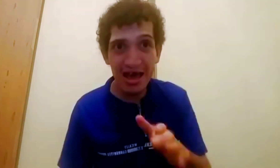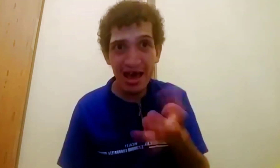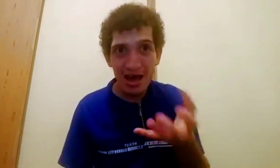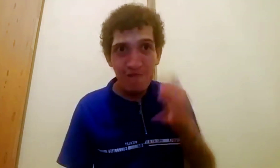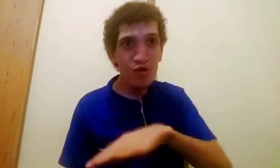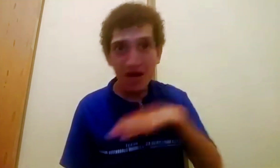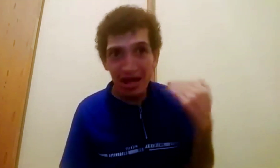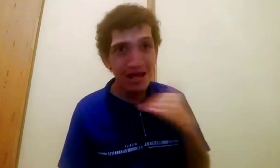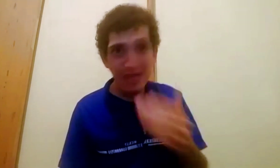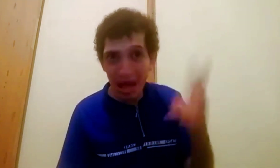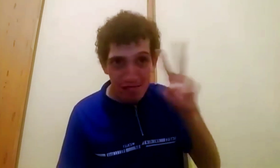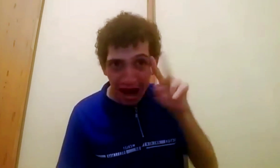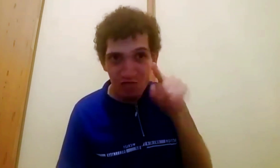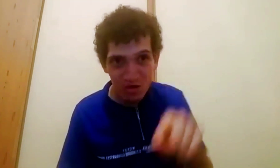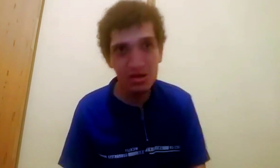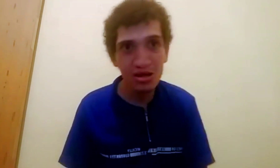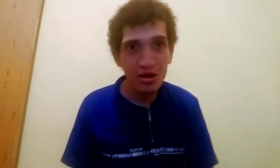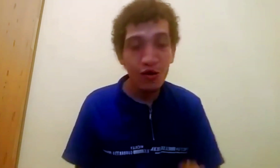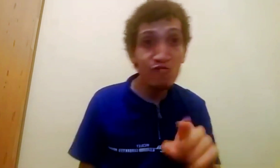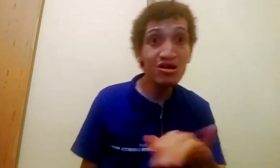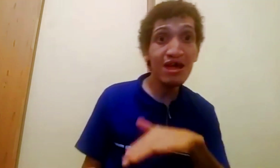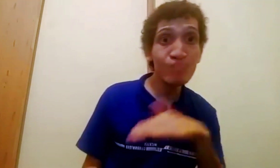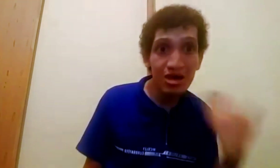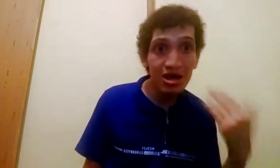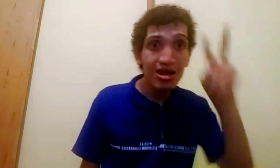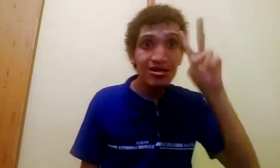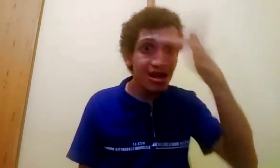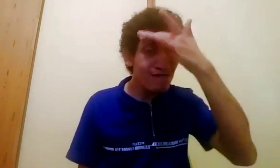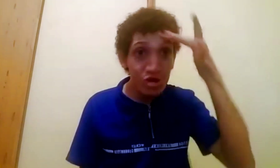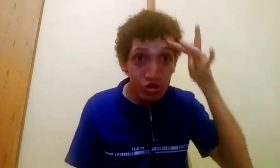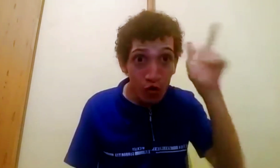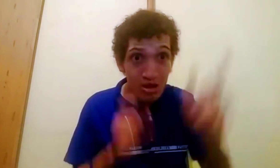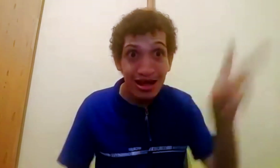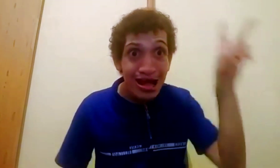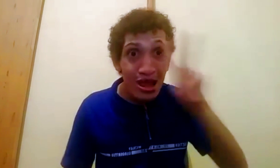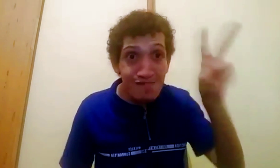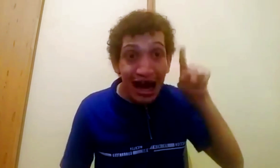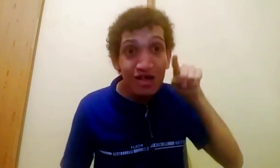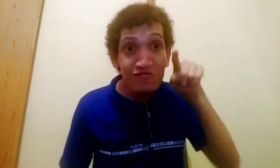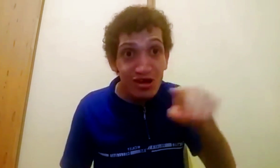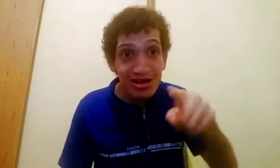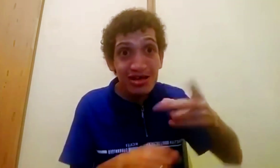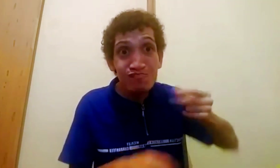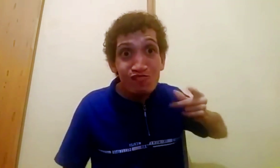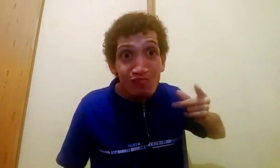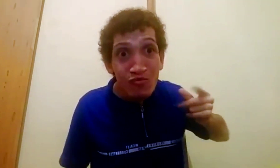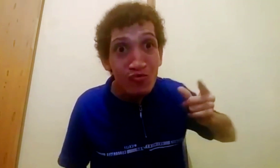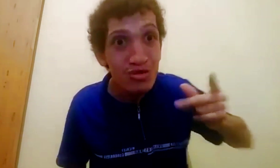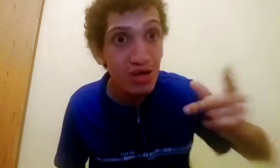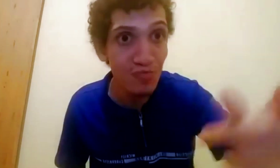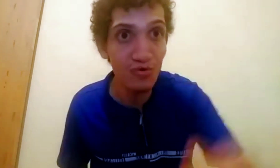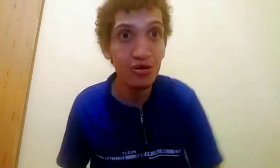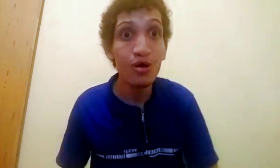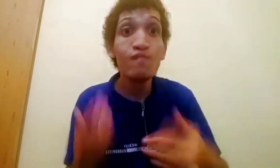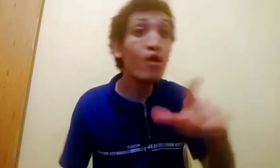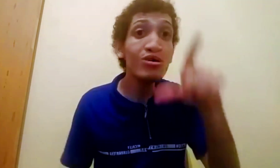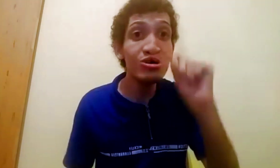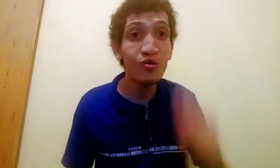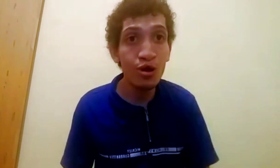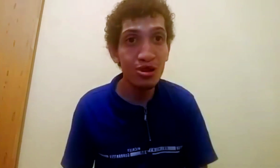é morrer e ninguém lembrar de você? Ou você quer morrer e as pessoas lembrarem de você aí por muitos anos? Qual você escolhe?